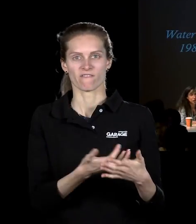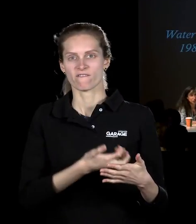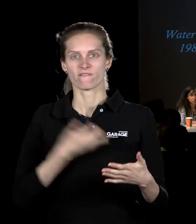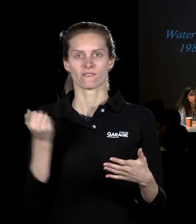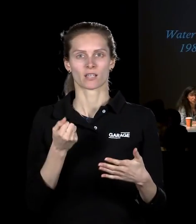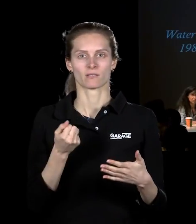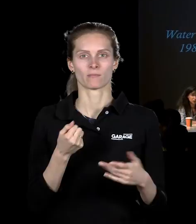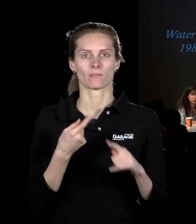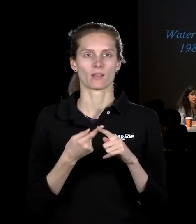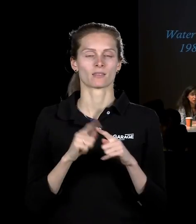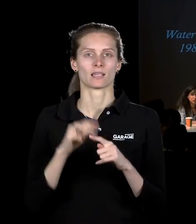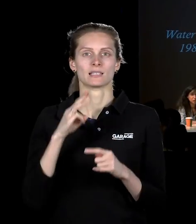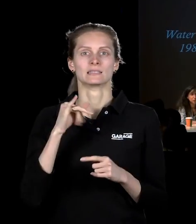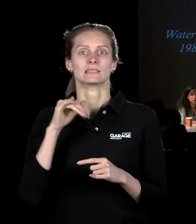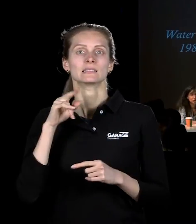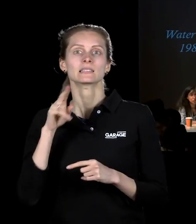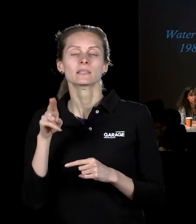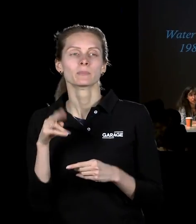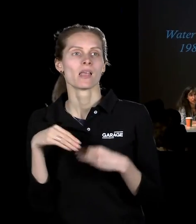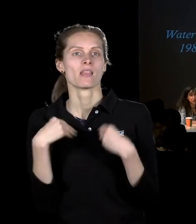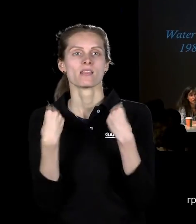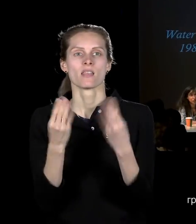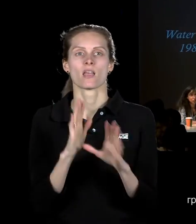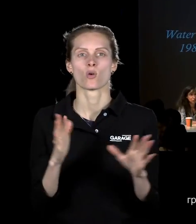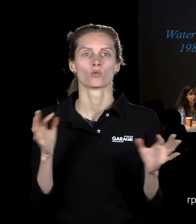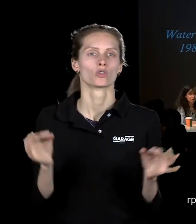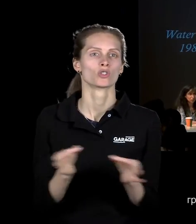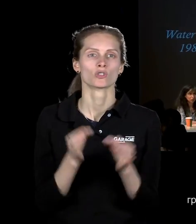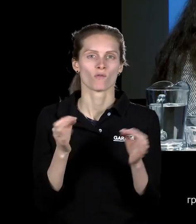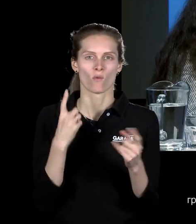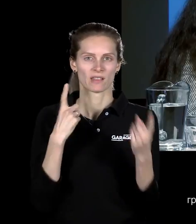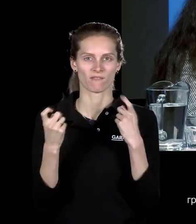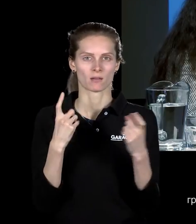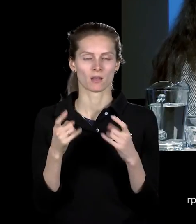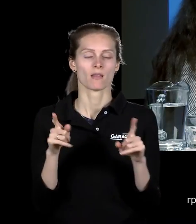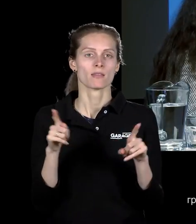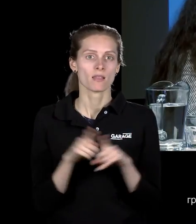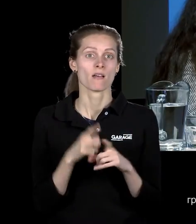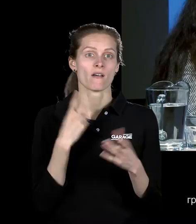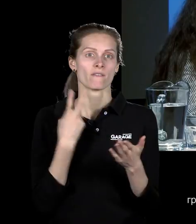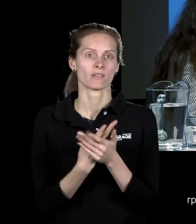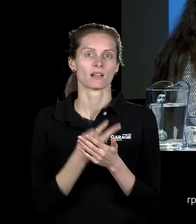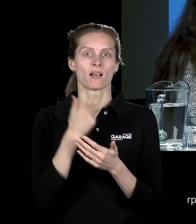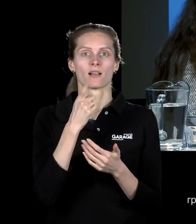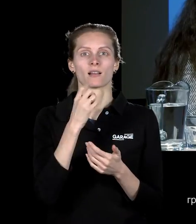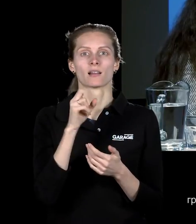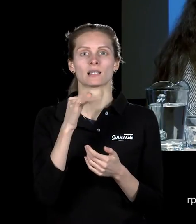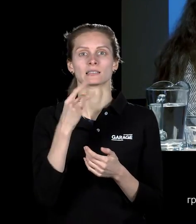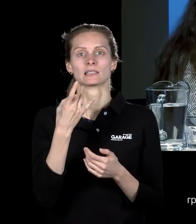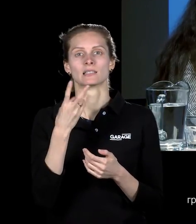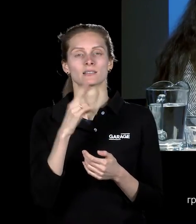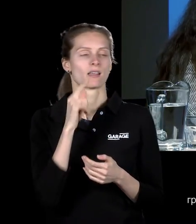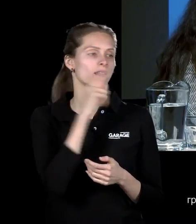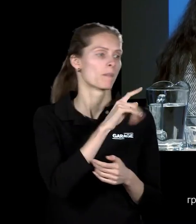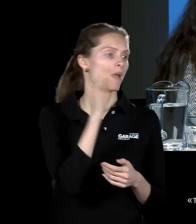типология ничего не дает никакой информации. Они не собраны, вот так выглядят градирни в Бельгии, так